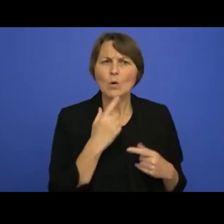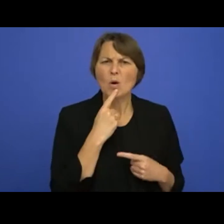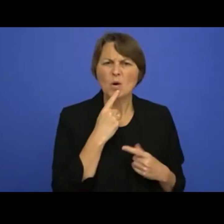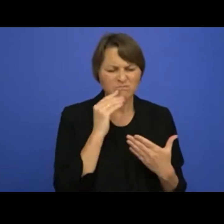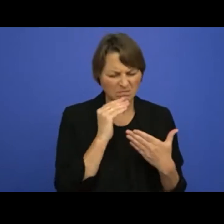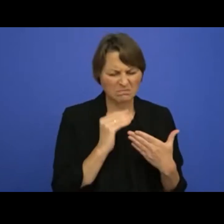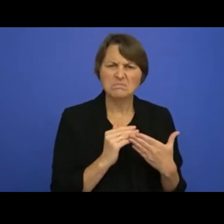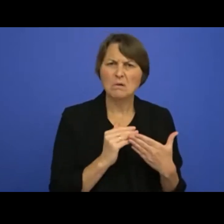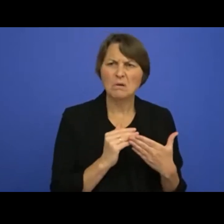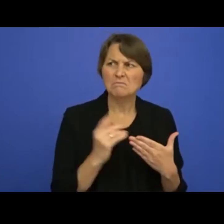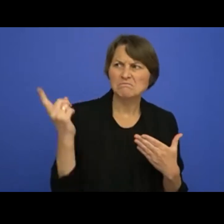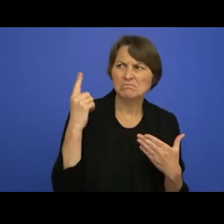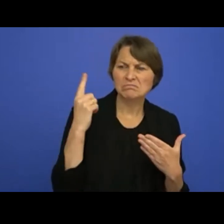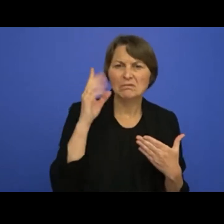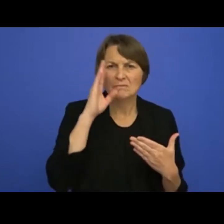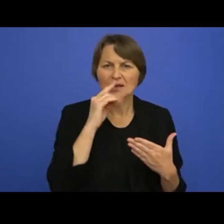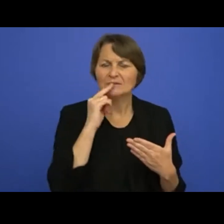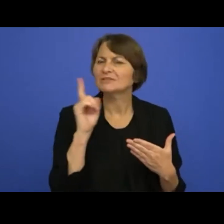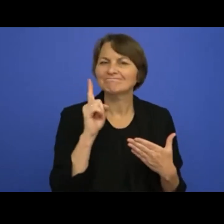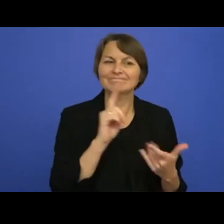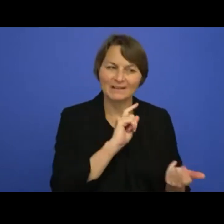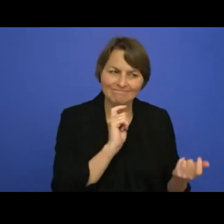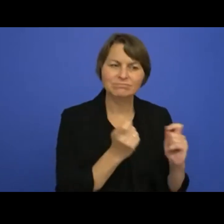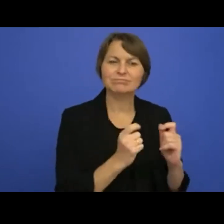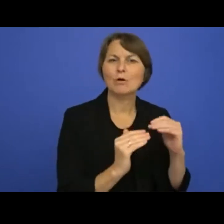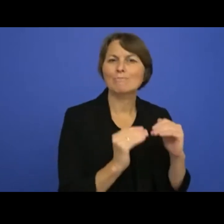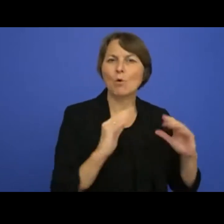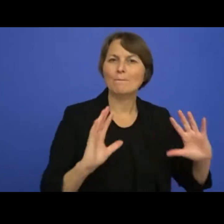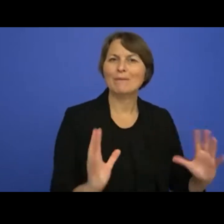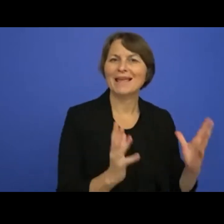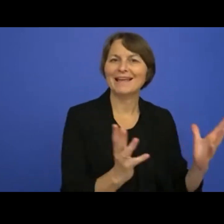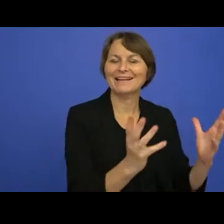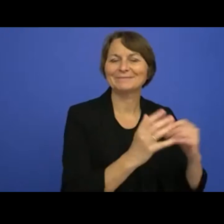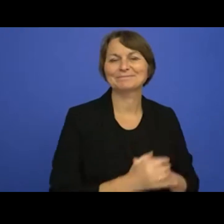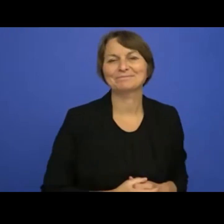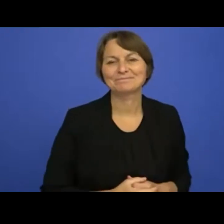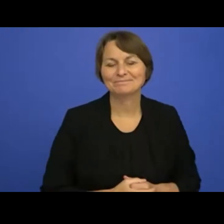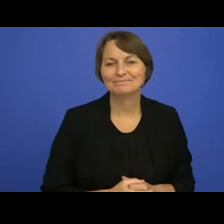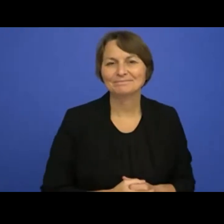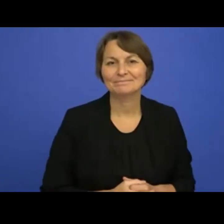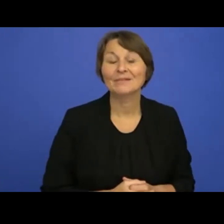être encouragées à passer une approche basée sur le jeu, sur la dimension ludique.